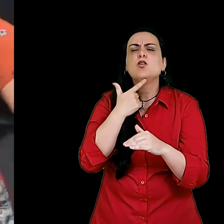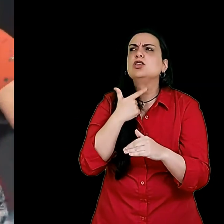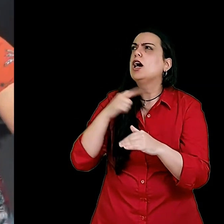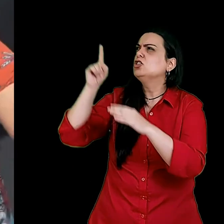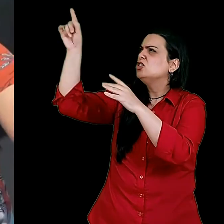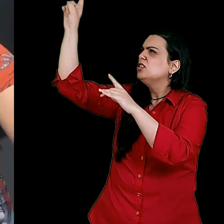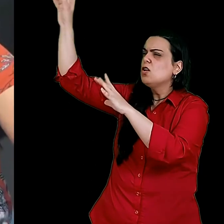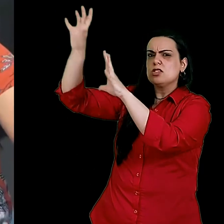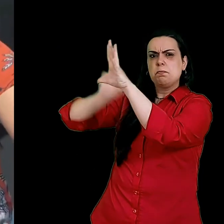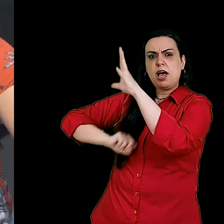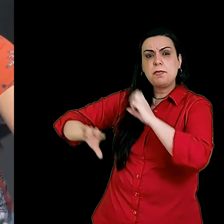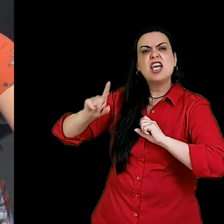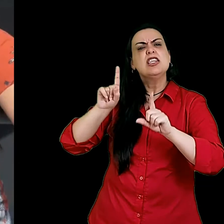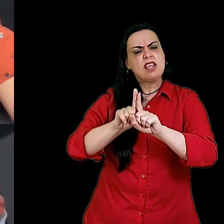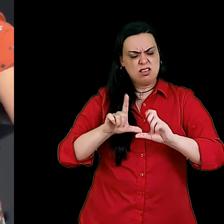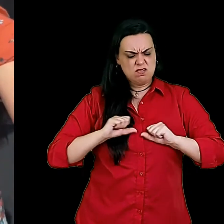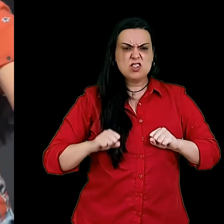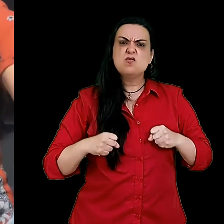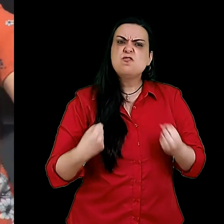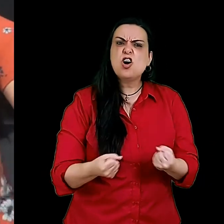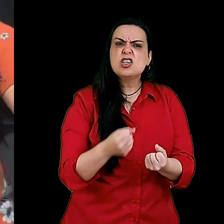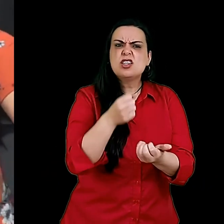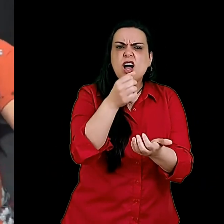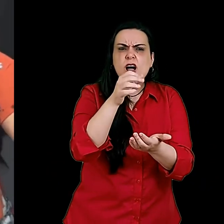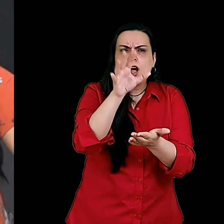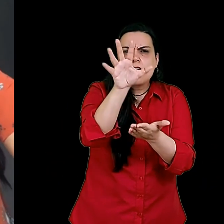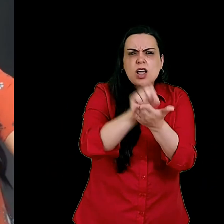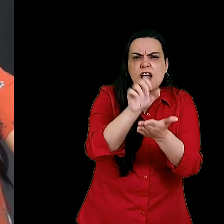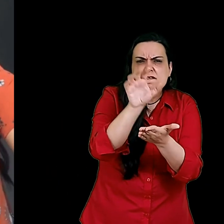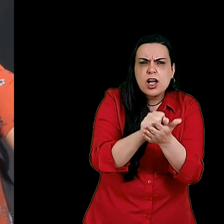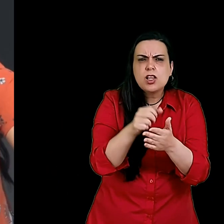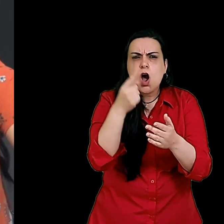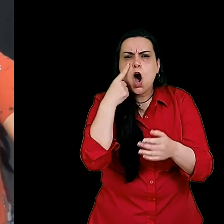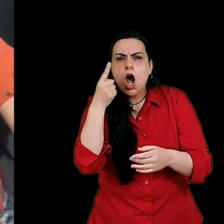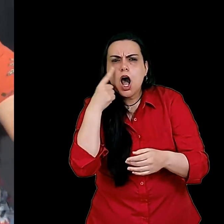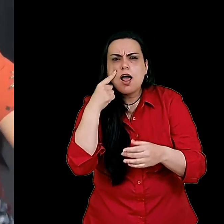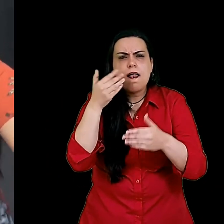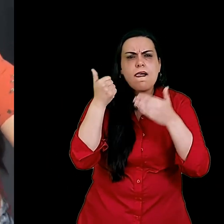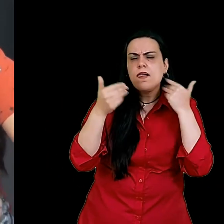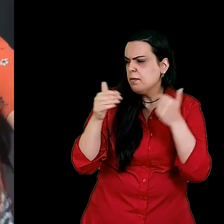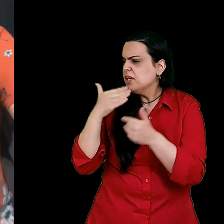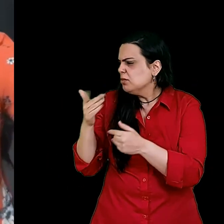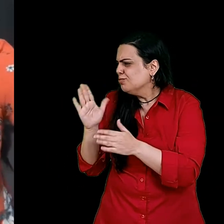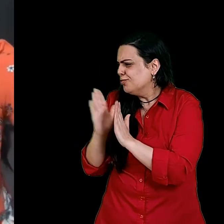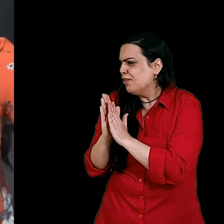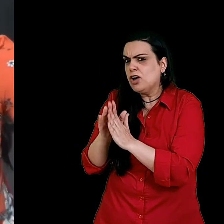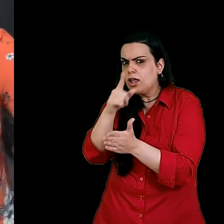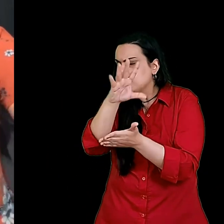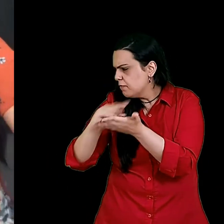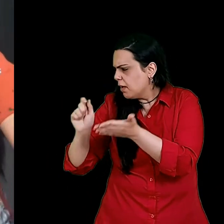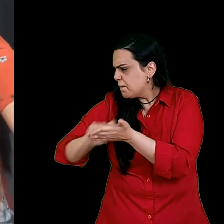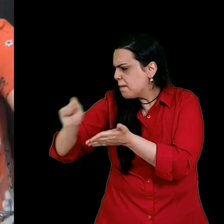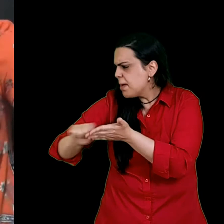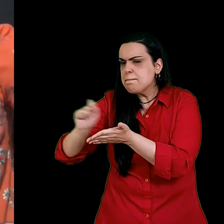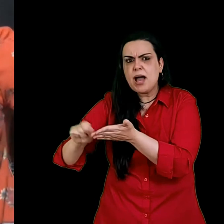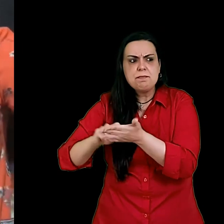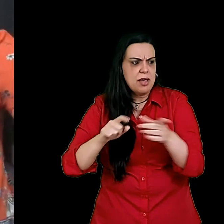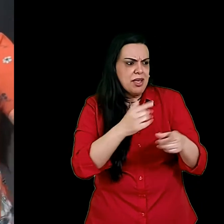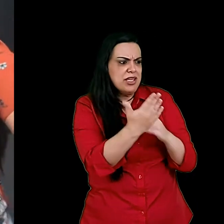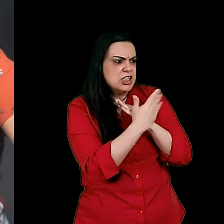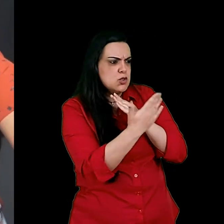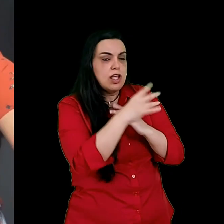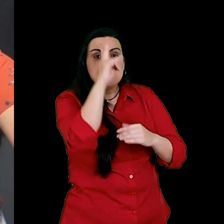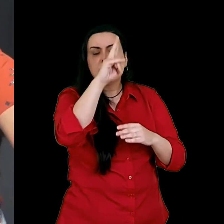família e com a vontade de Deus e empregando esforço, gravando, olhando, observando, pedindo alguém